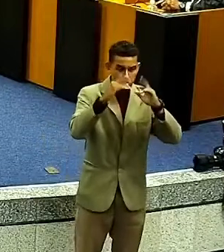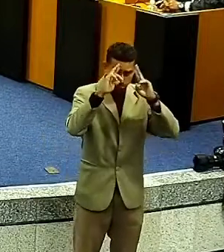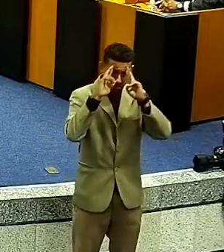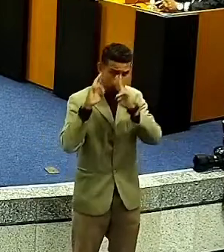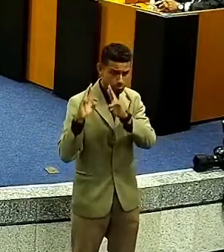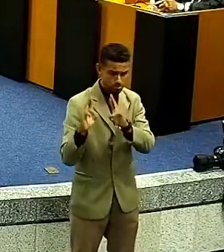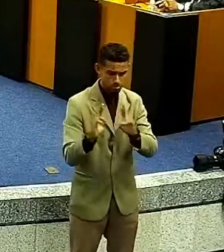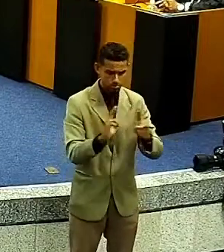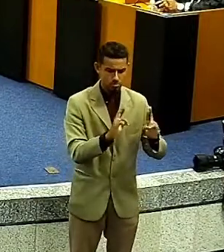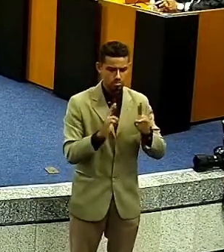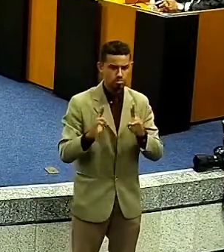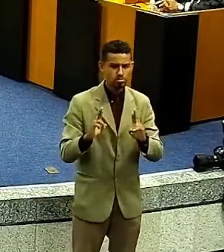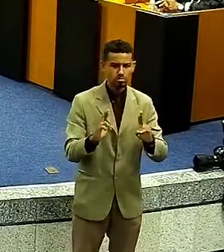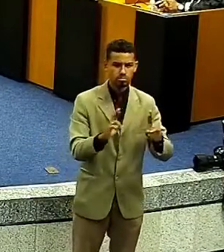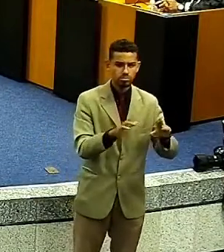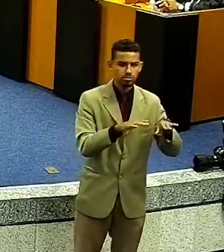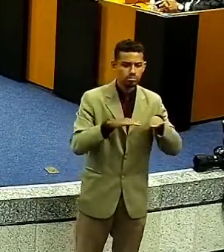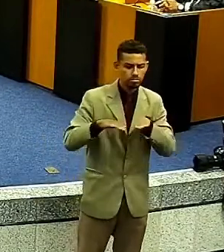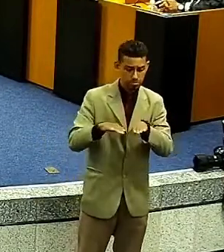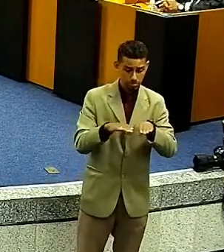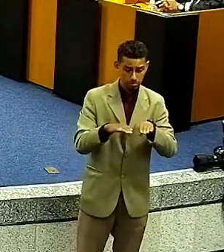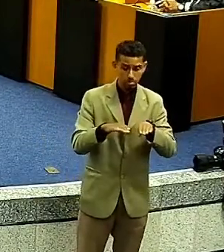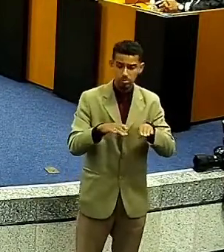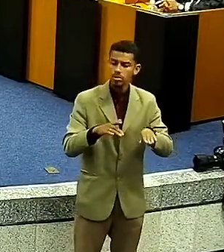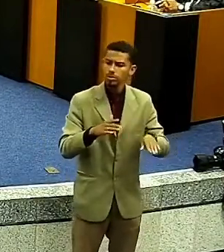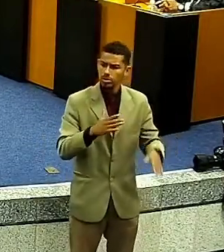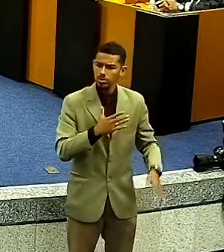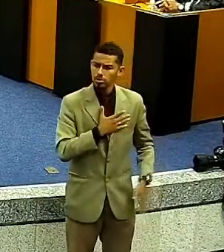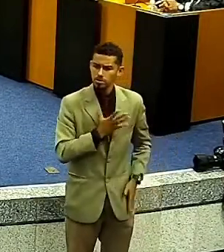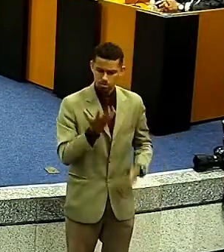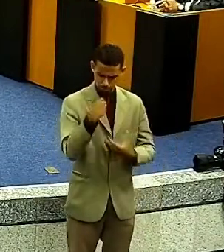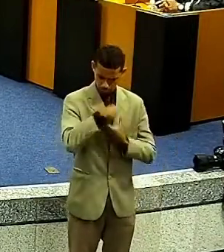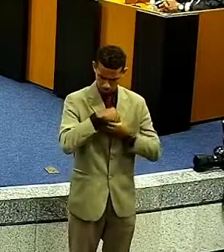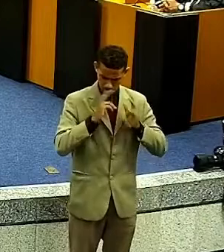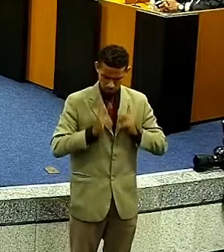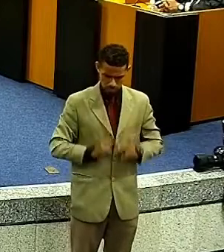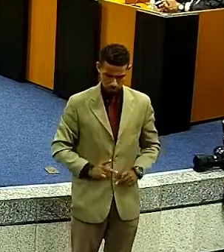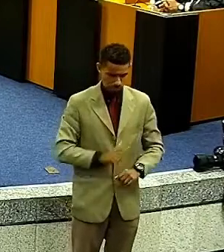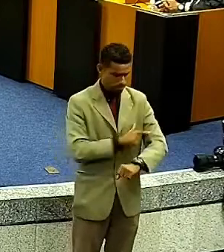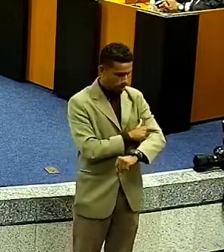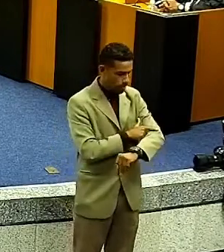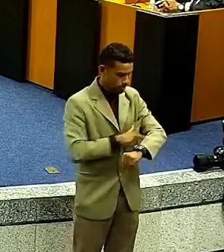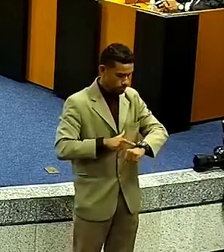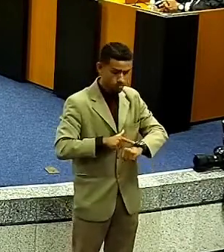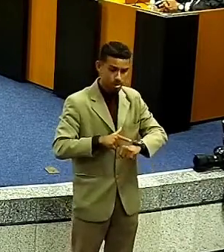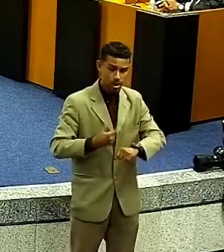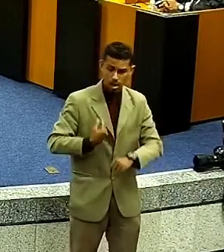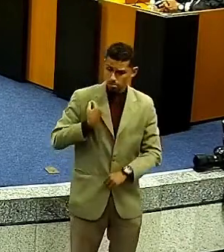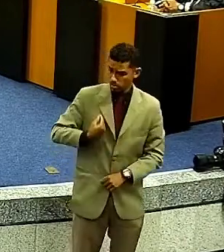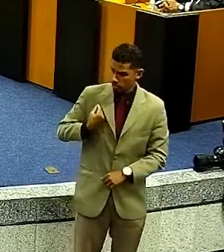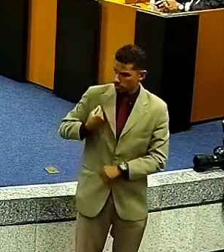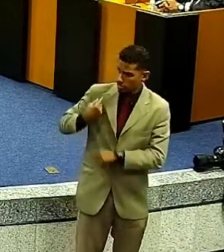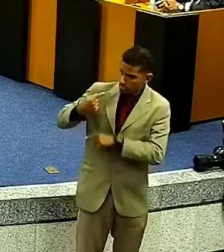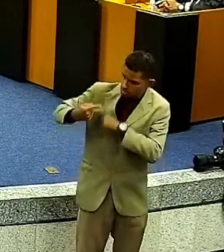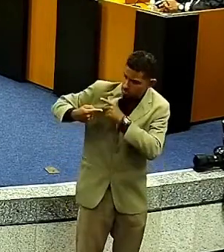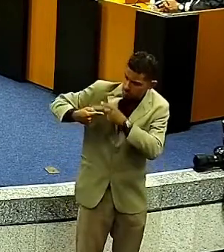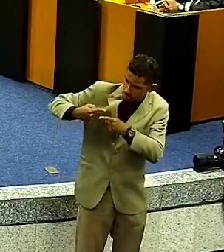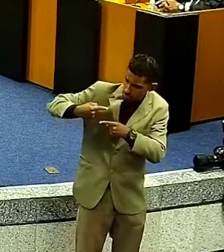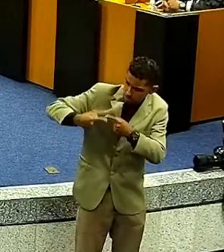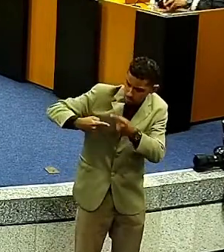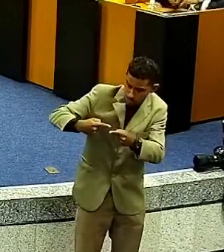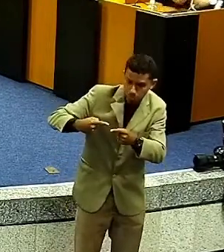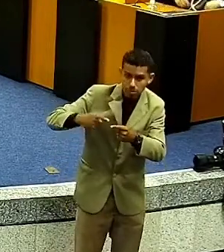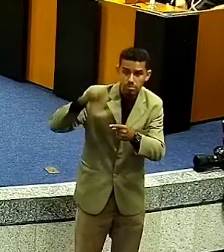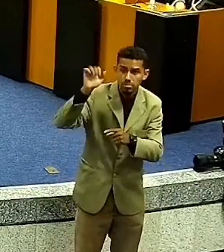tolerância porque é isso que se espera de todos nós A vida é feita de ciclos o meu ciclo se encerra aqui